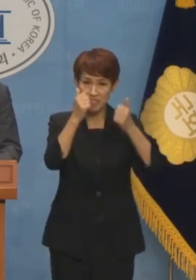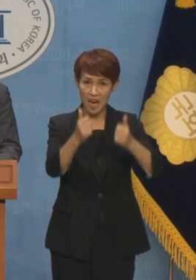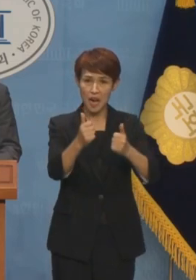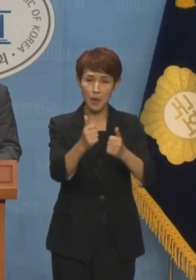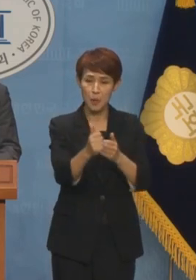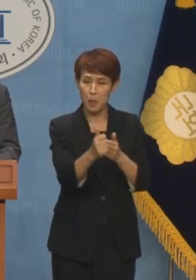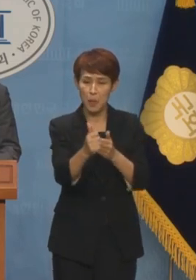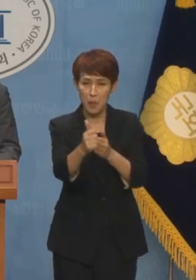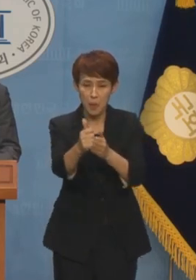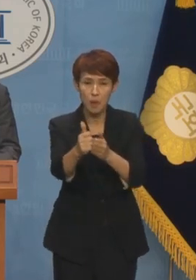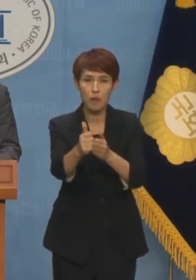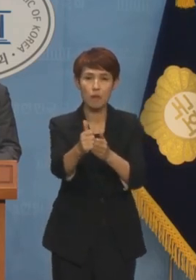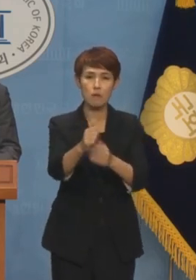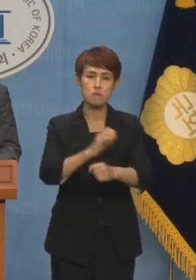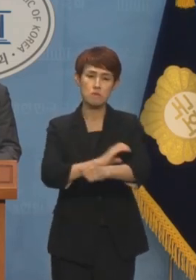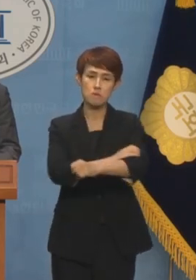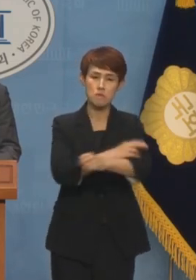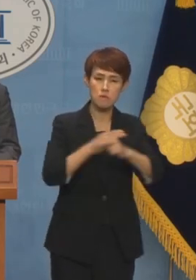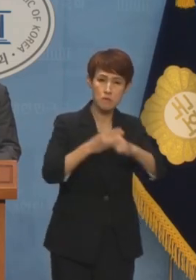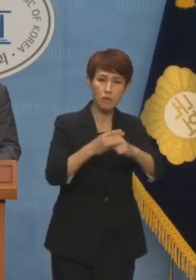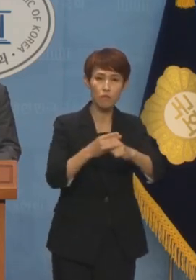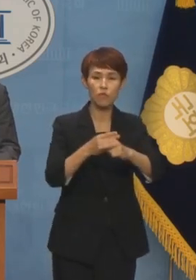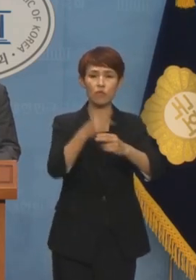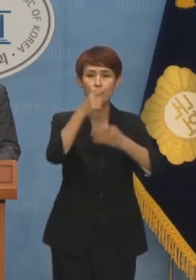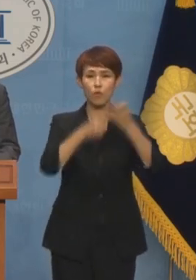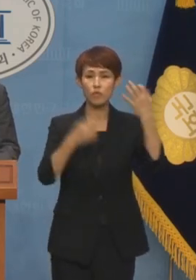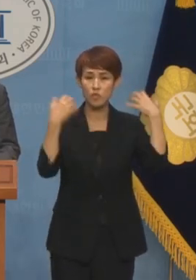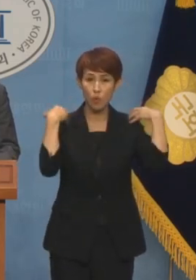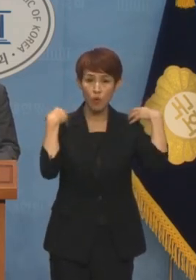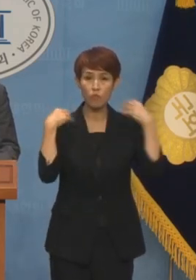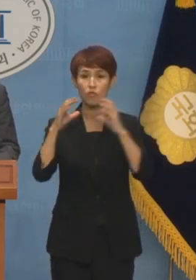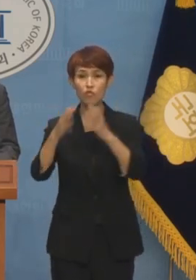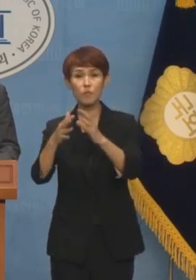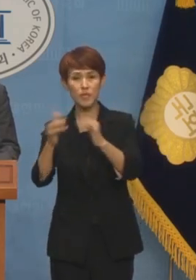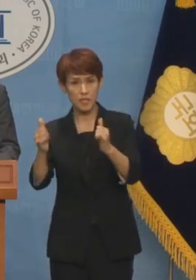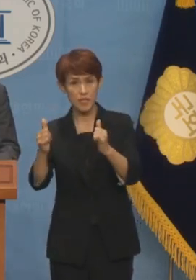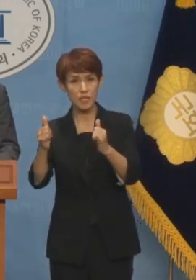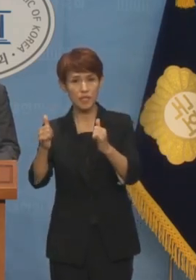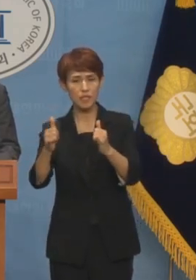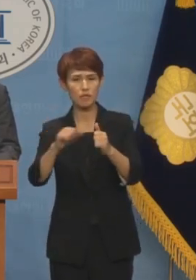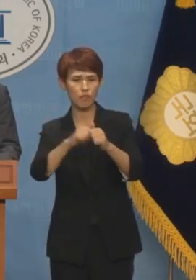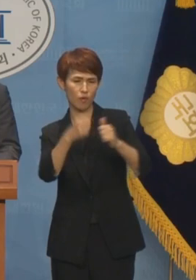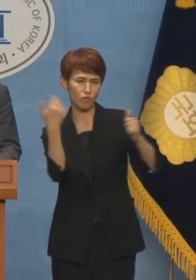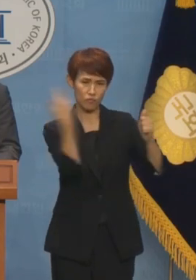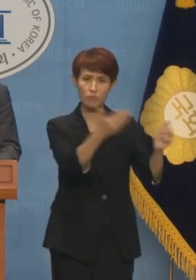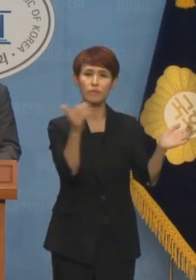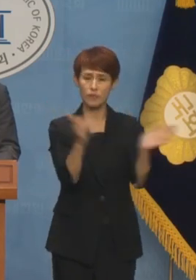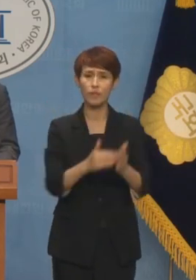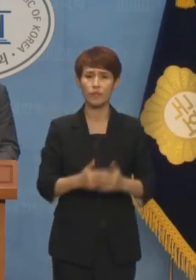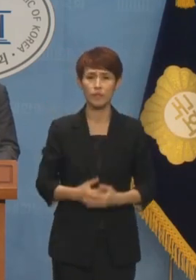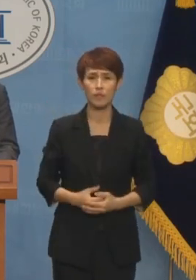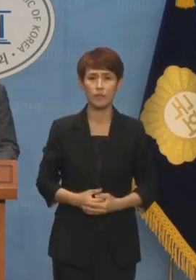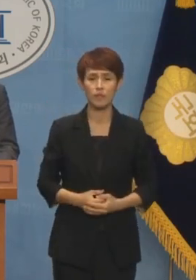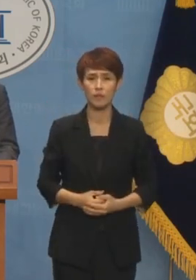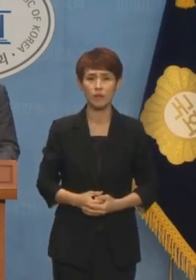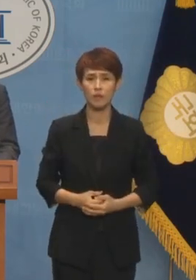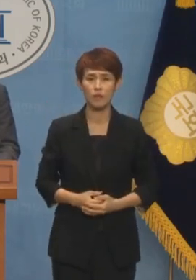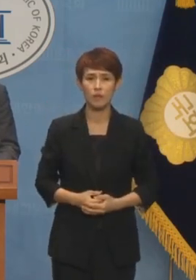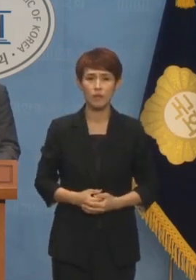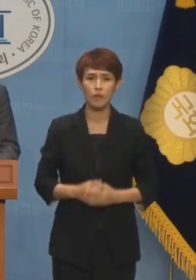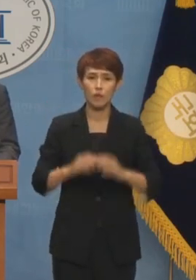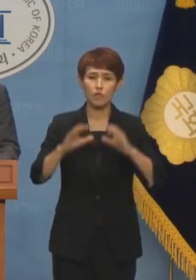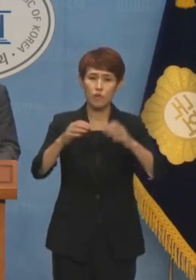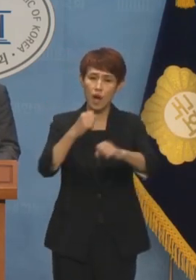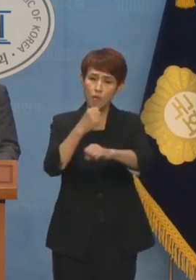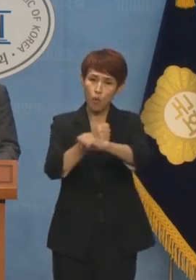독재를 일삼아온 윤석열 정권에 대해 국민들이 준엄한 심판을 내린 것입니다. 그런데